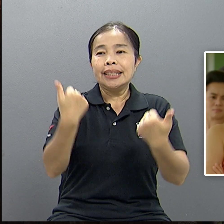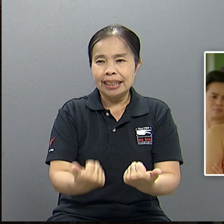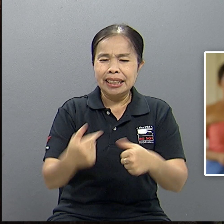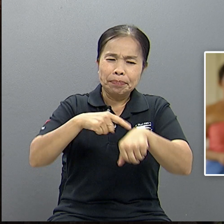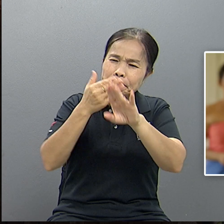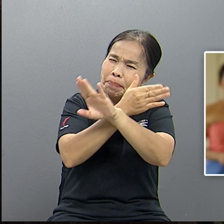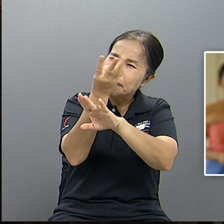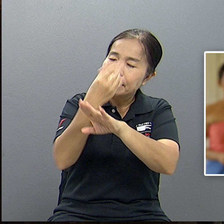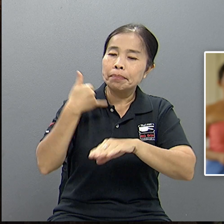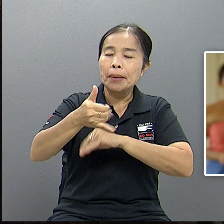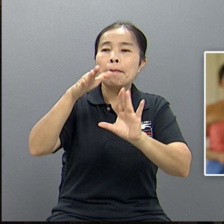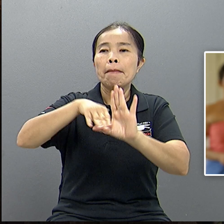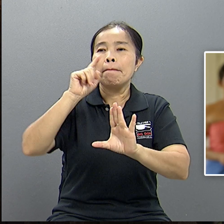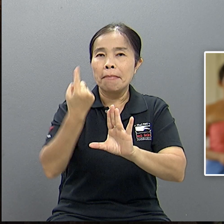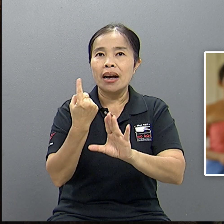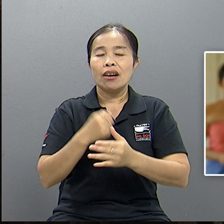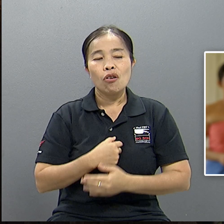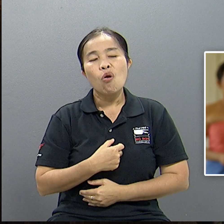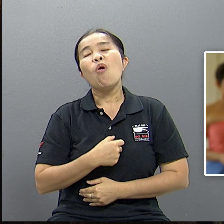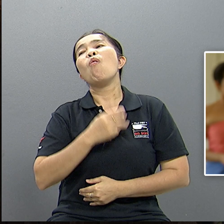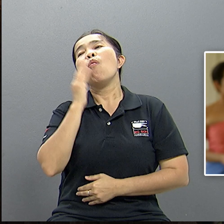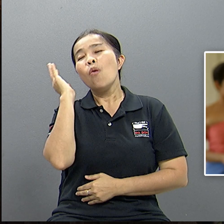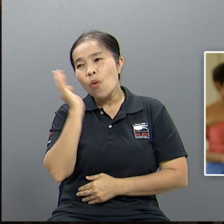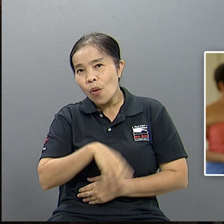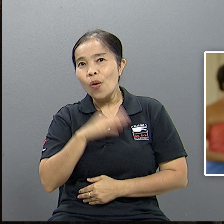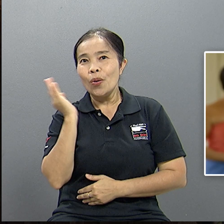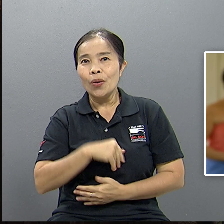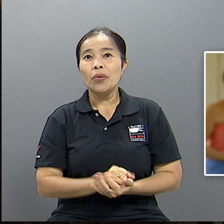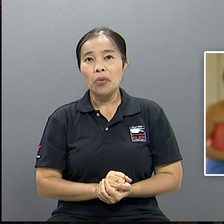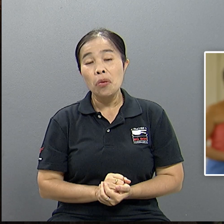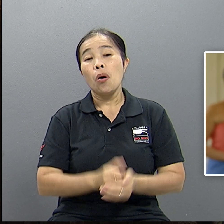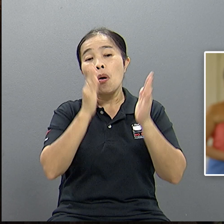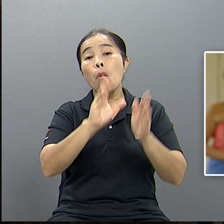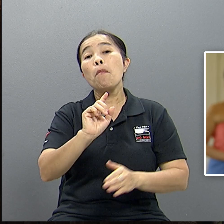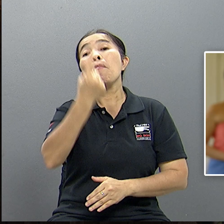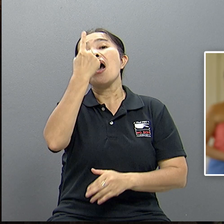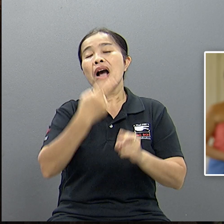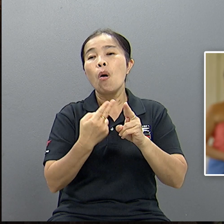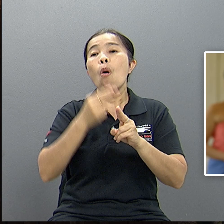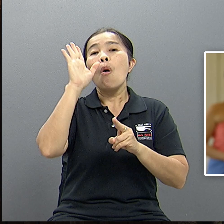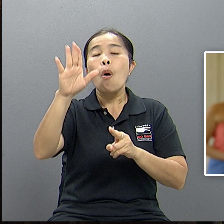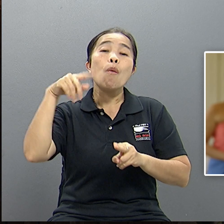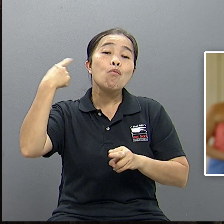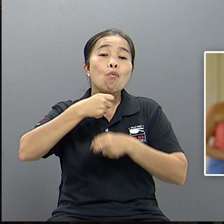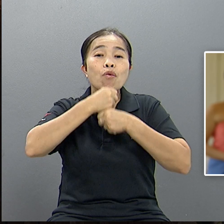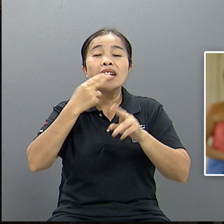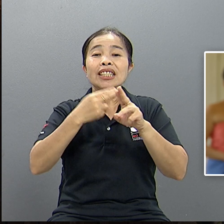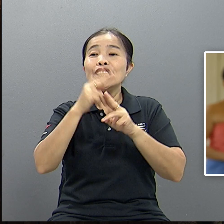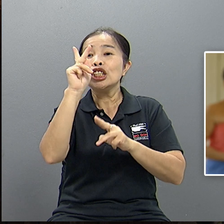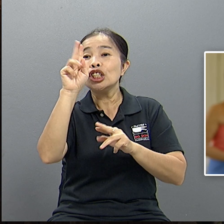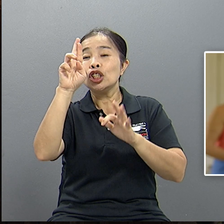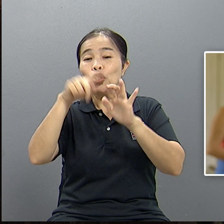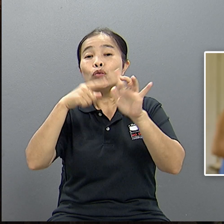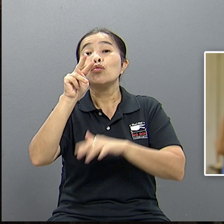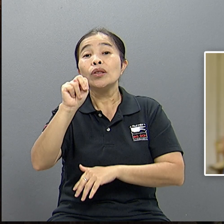องค่ะ อ๋อเด็กคุณอากรุ่นหรือนี่